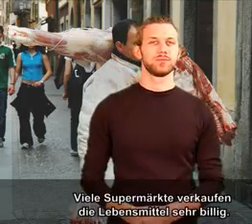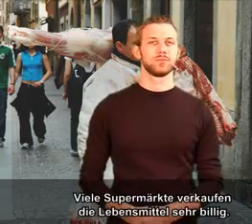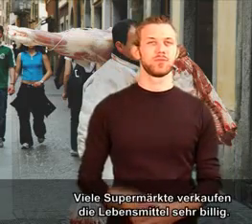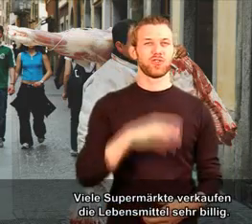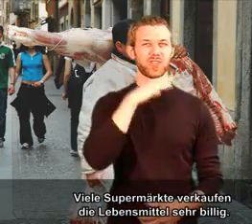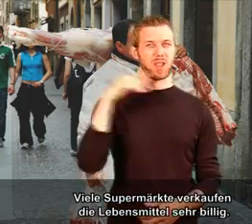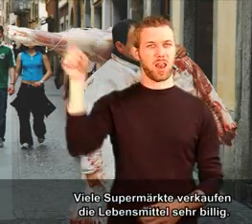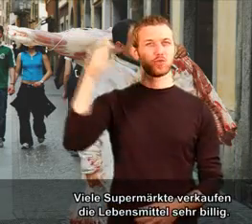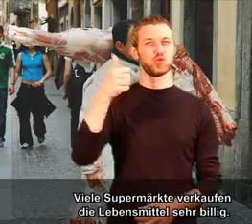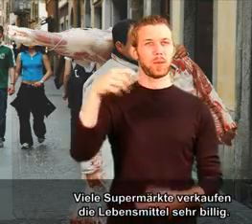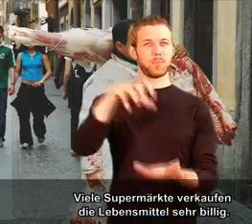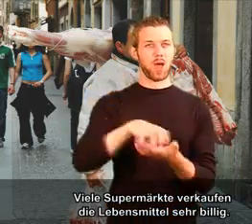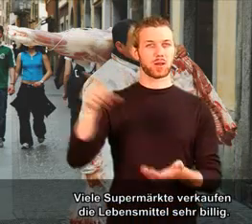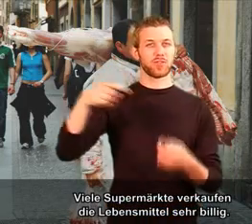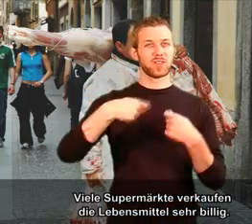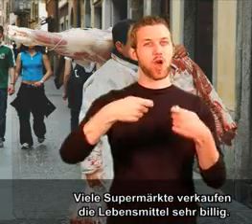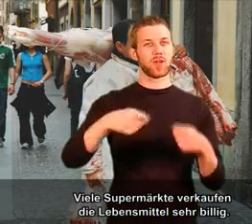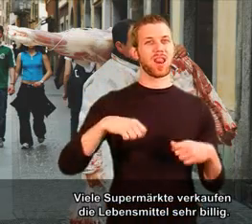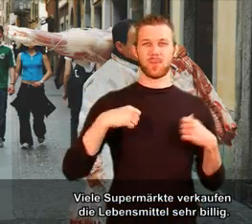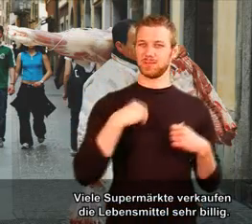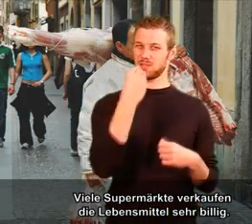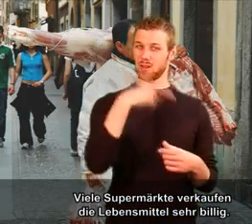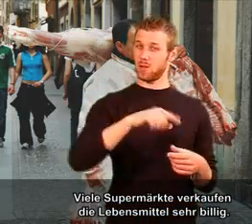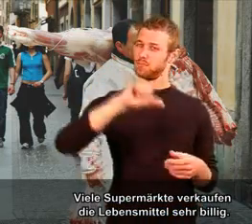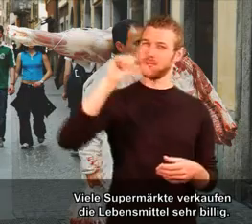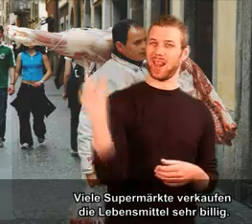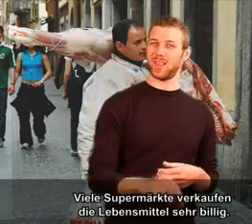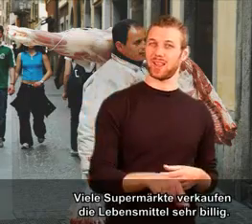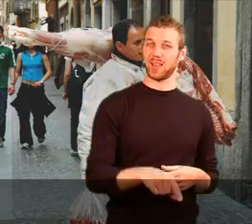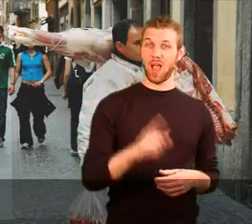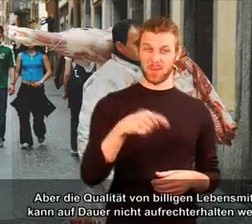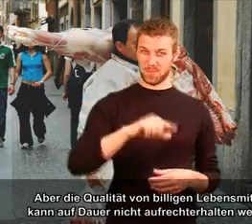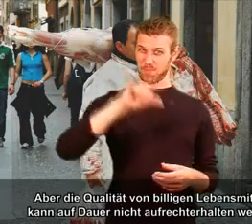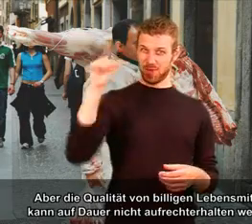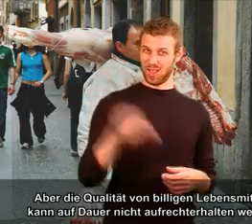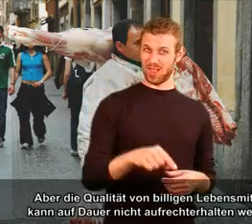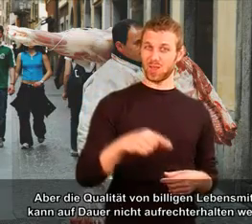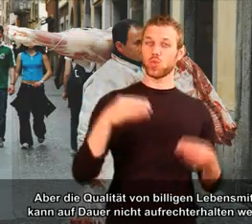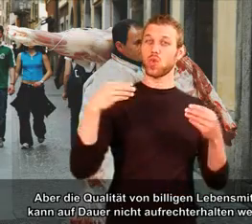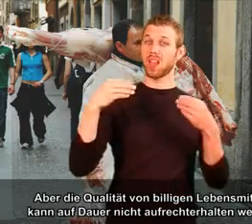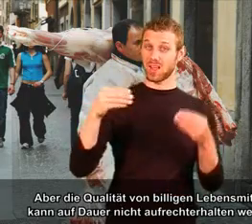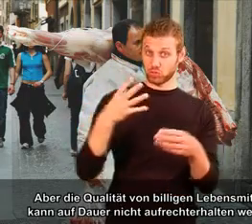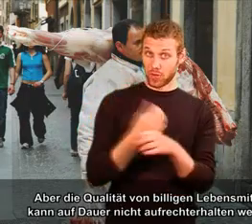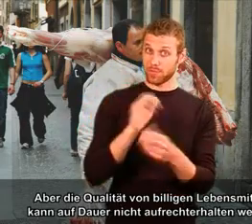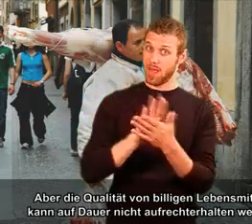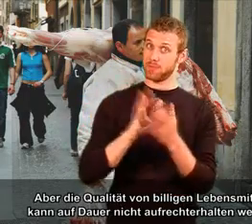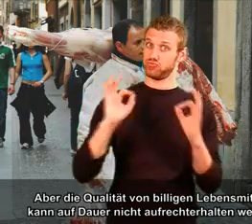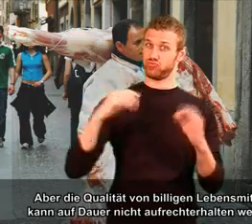Viele Supermärkte verkaufen die Lebensmittel sehr billig. Aber die Qualität von billigen Lebensmitteln